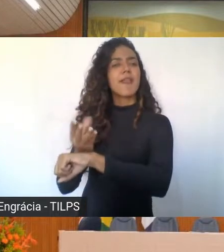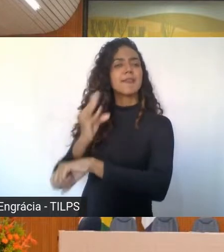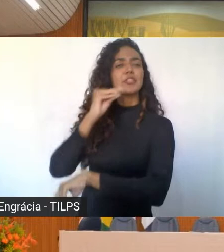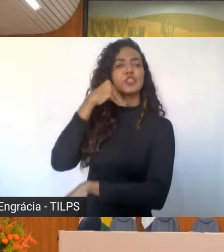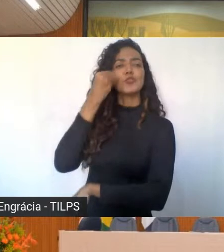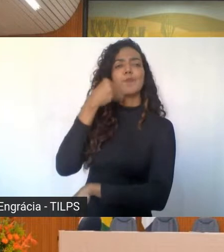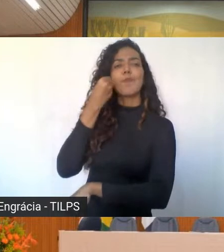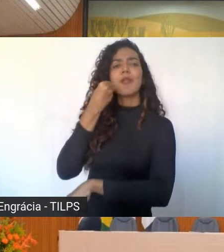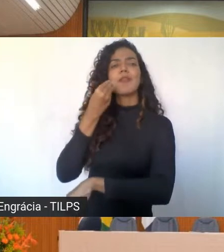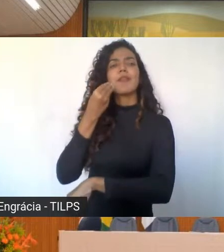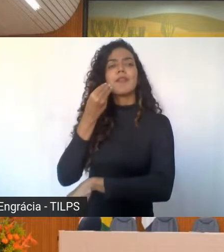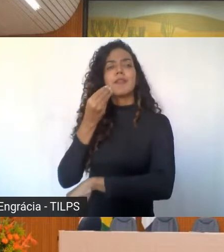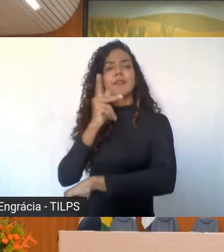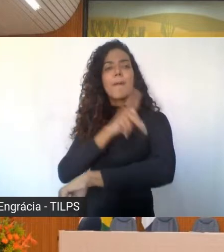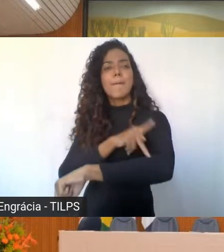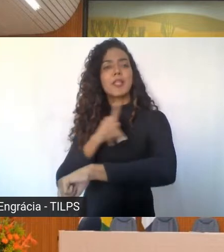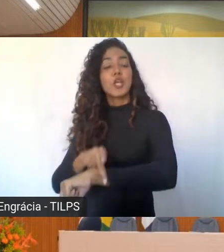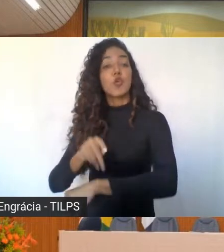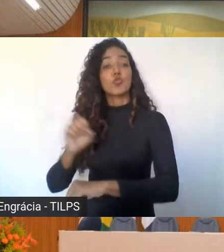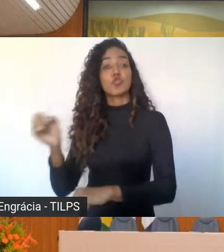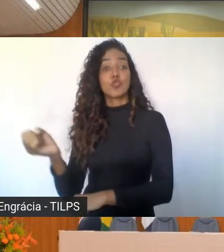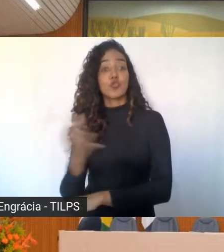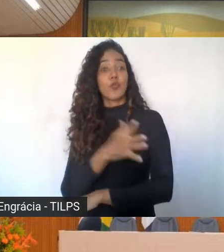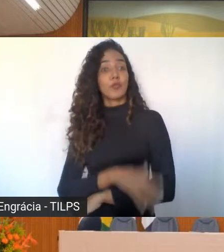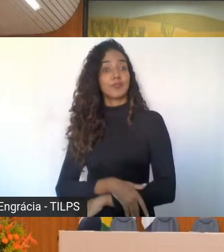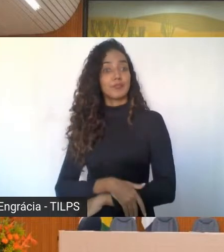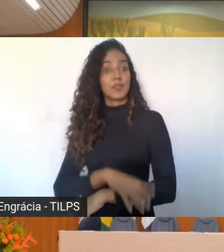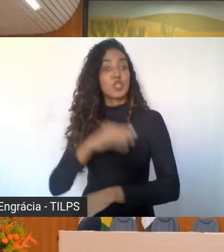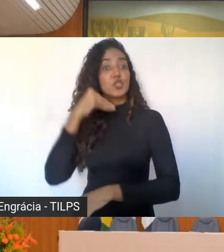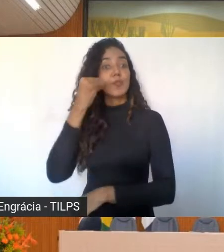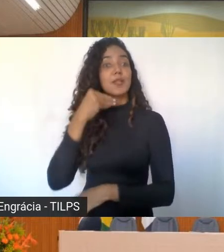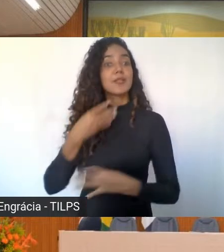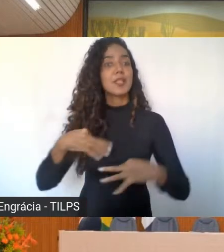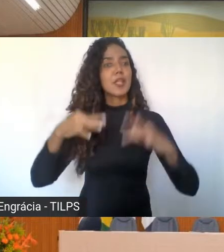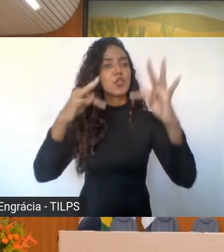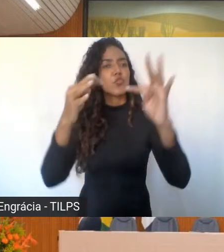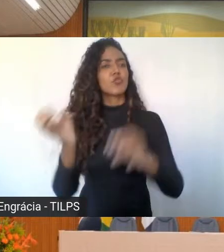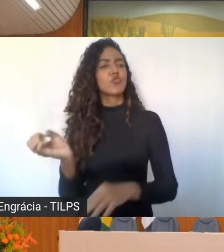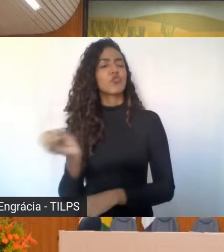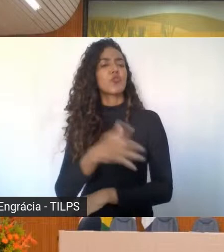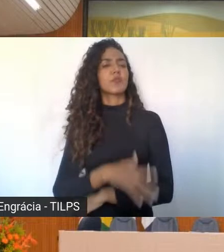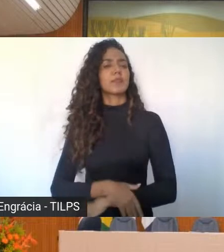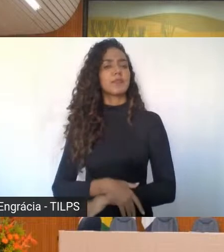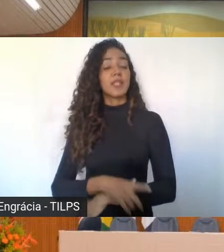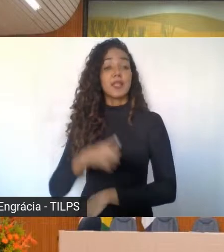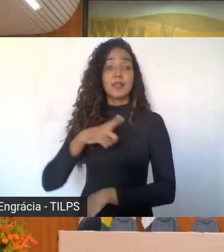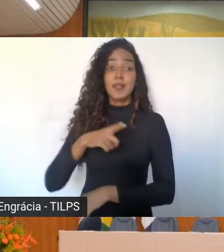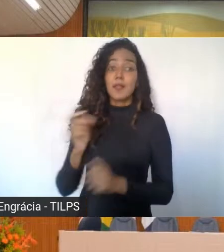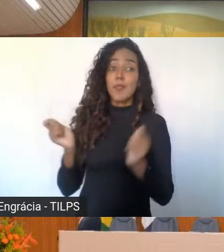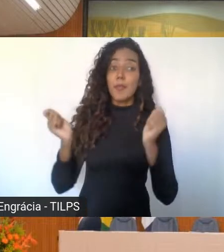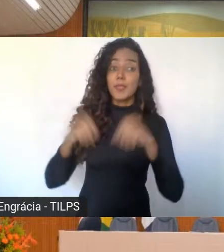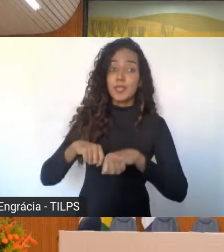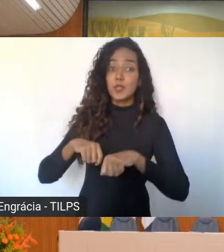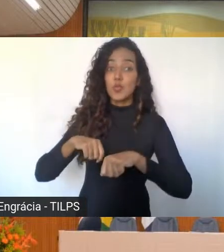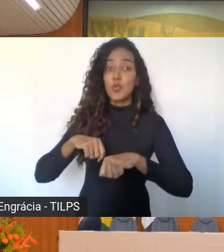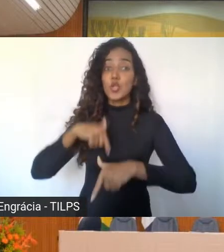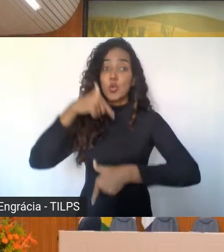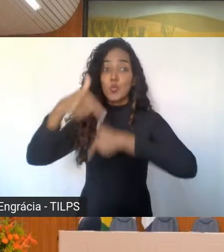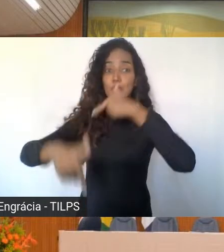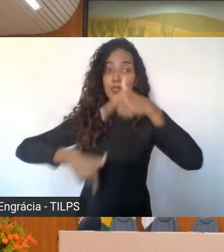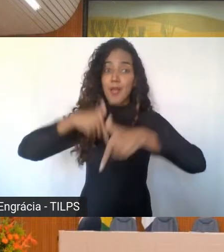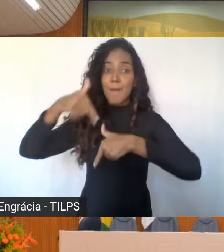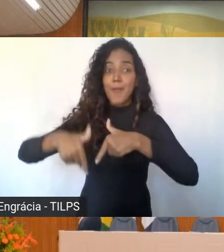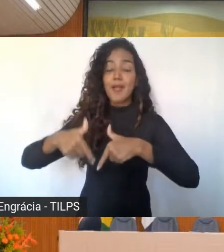e tecnológicas e tem proporcionado com que as atividades acadêmicas possam ser realizadas priorizando a